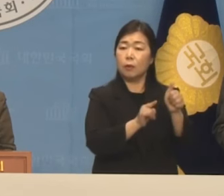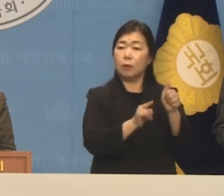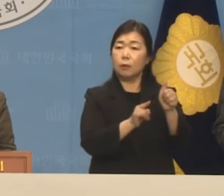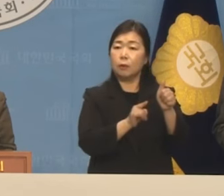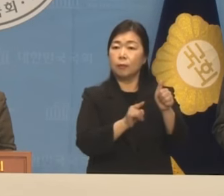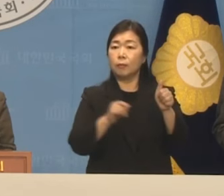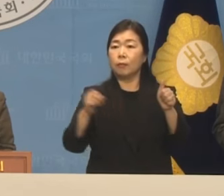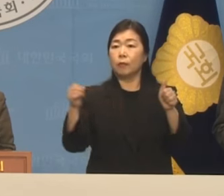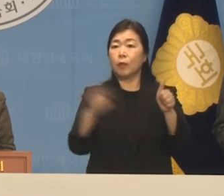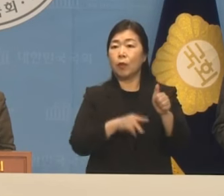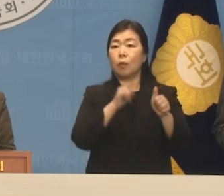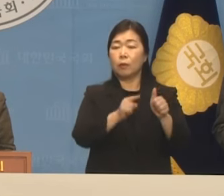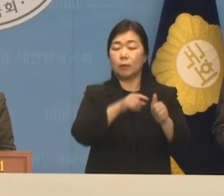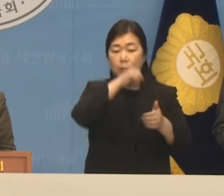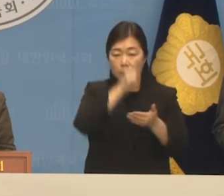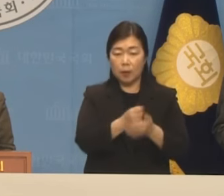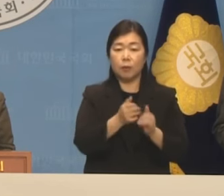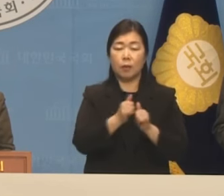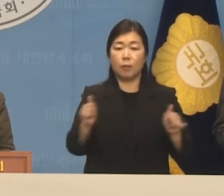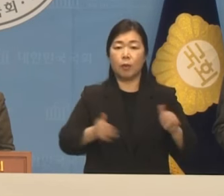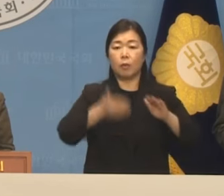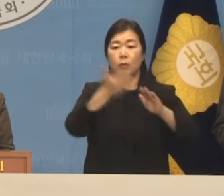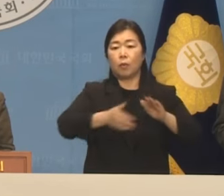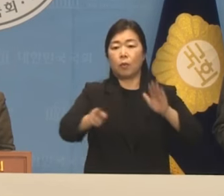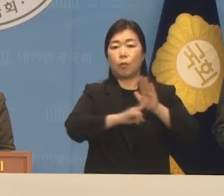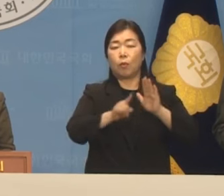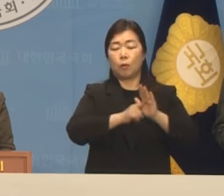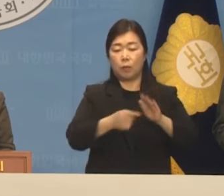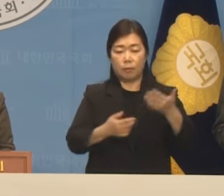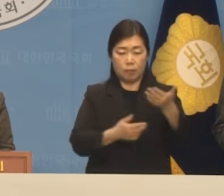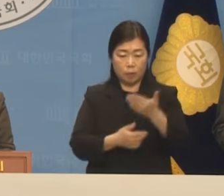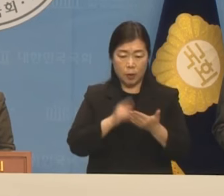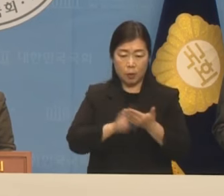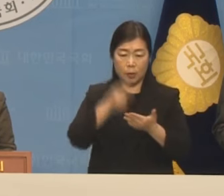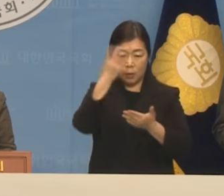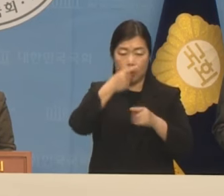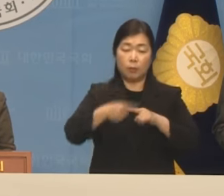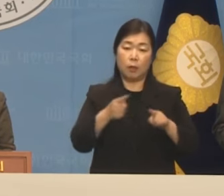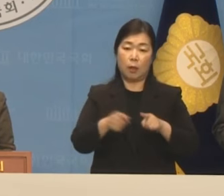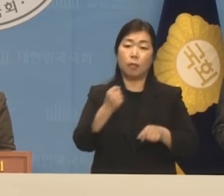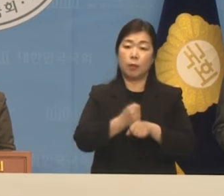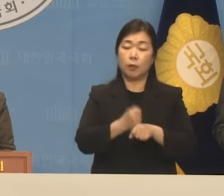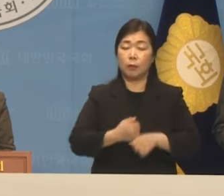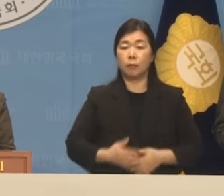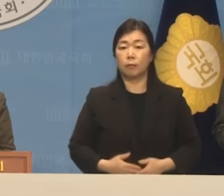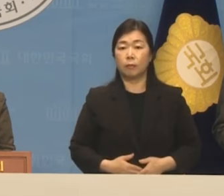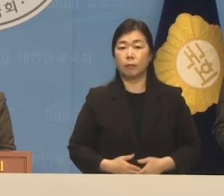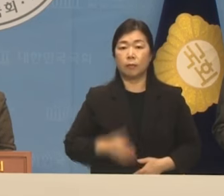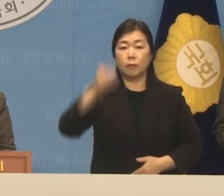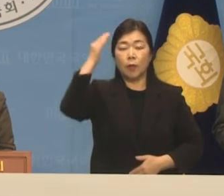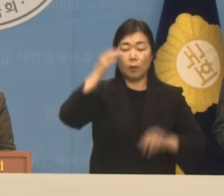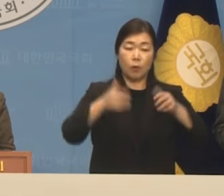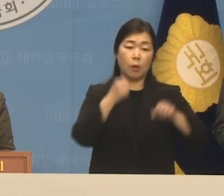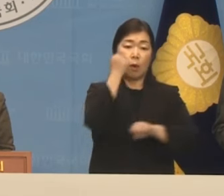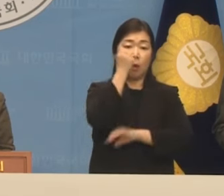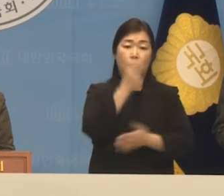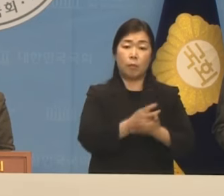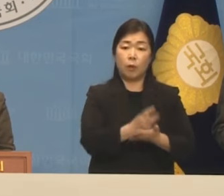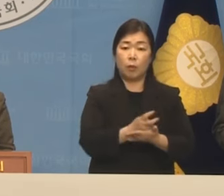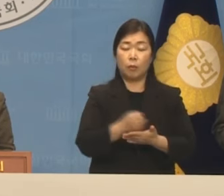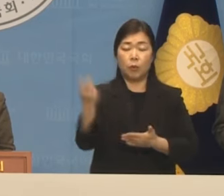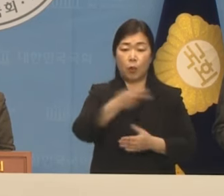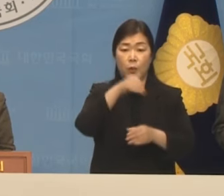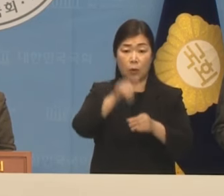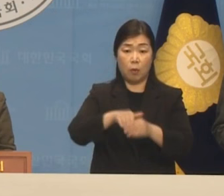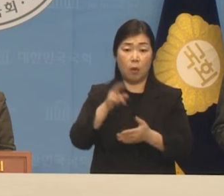추천하기로 하고 그 적임자를 공모 심사하기로 하였다. 대한민국 헌법과